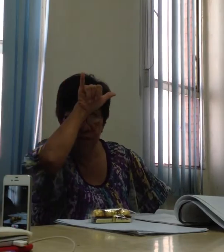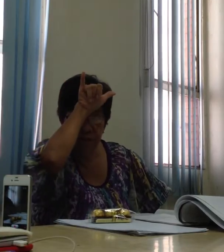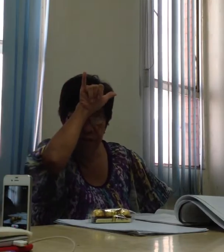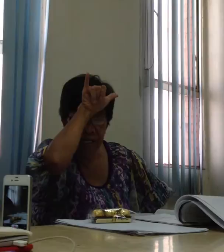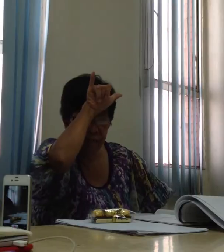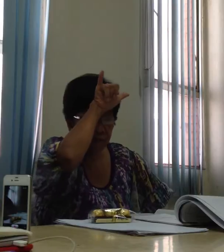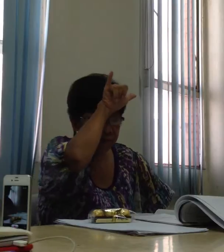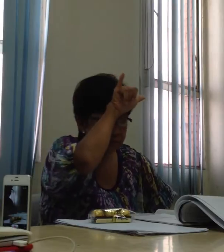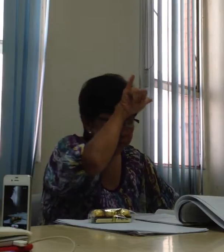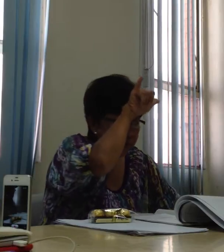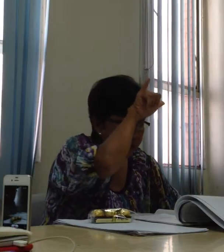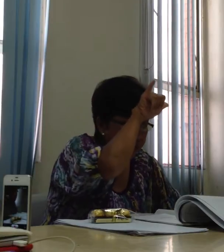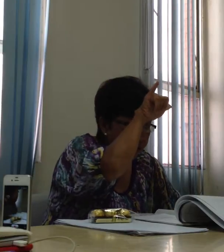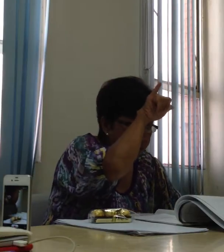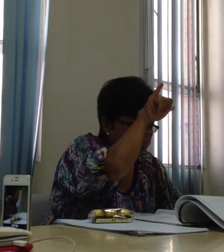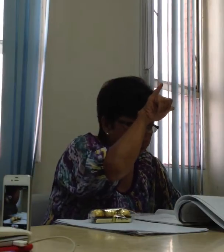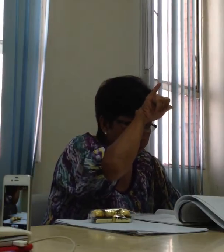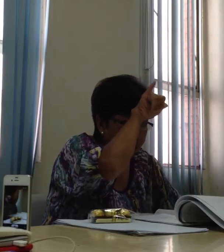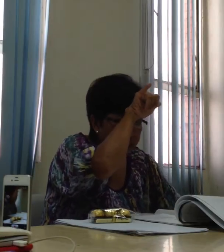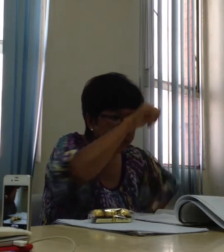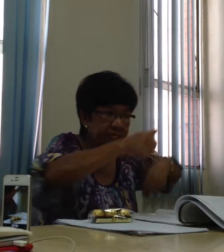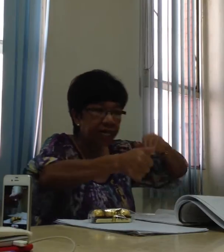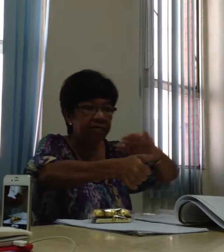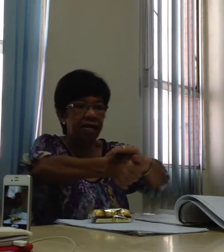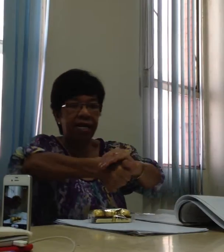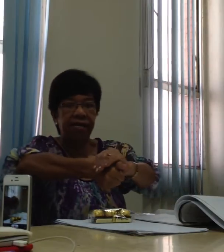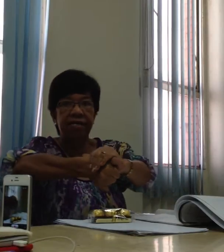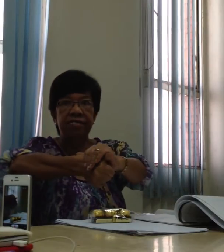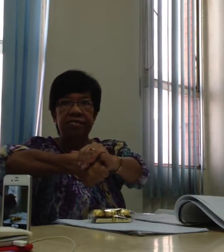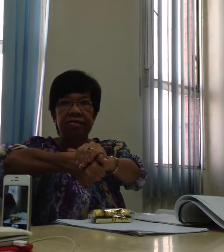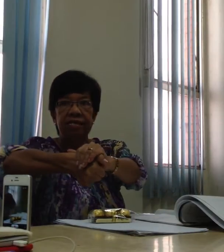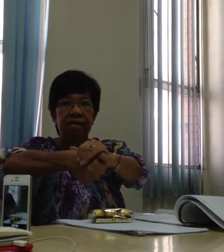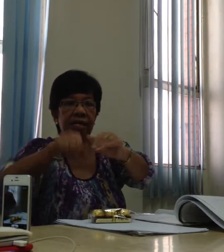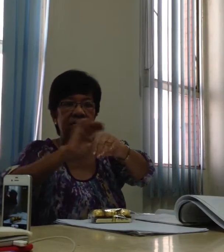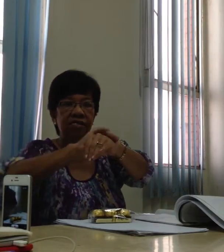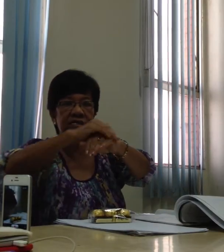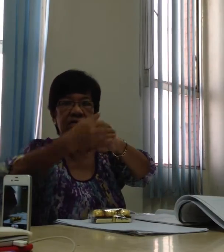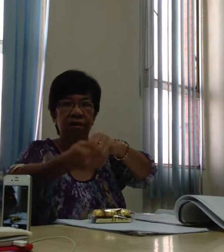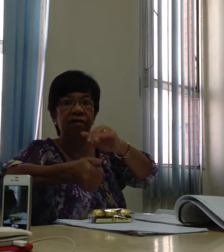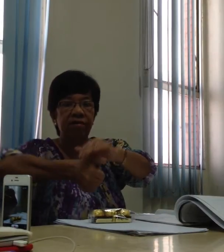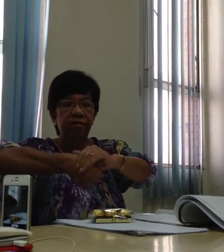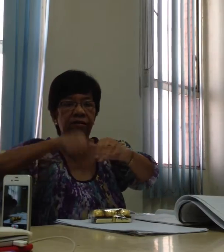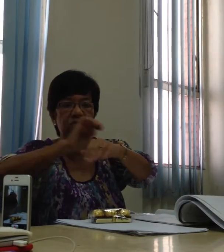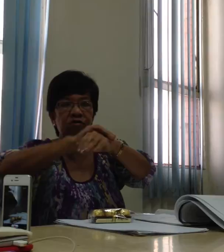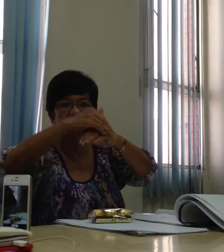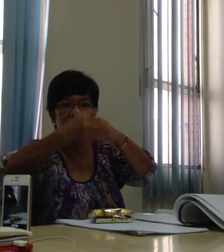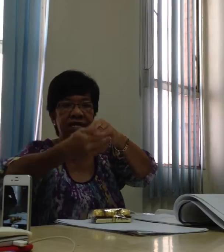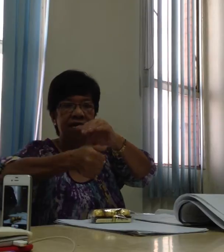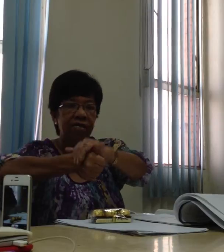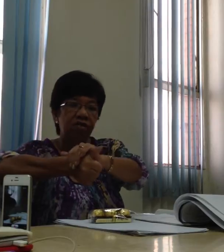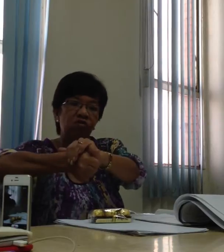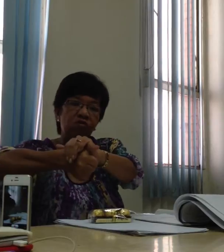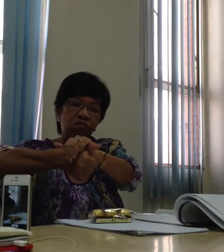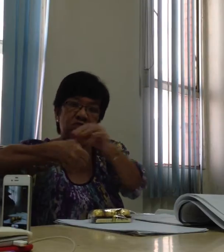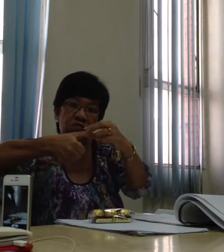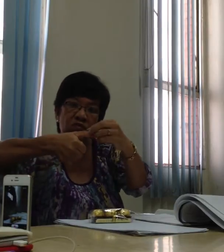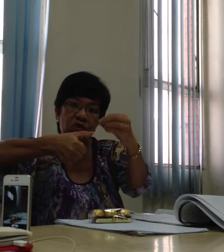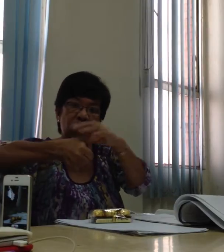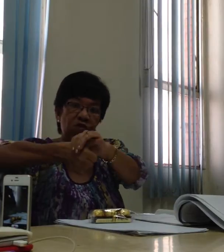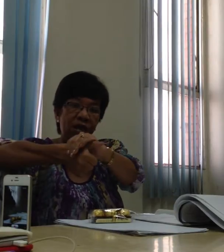wool. And then turtle is like this. Turtle? This is yung shell niya, dito yung head